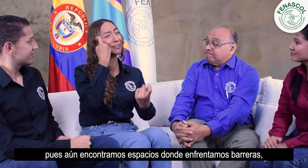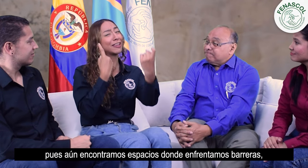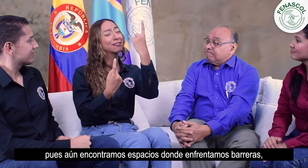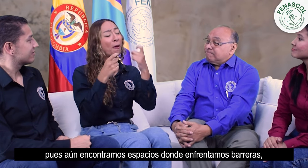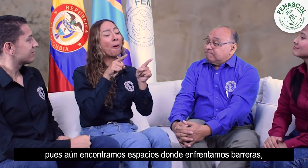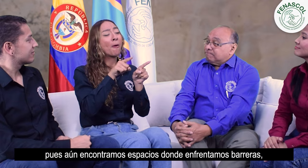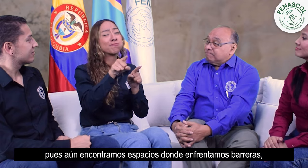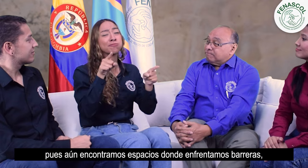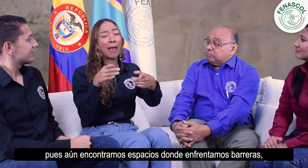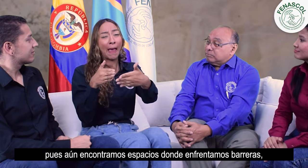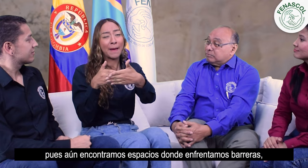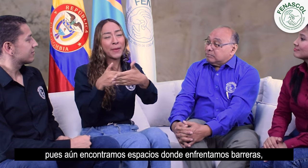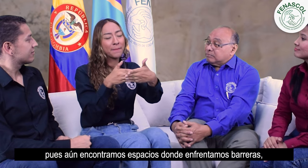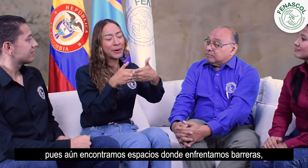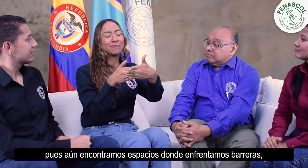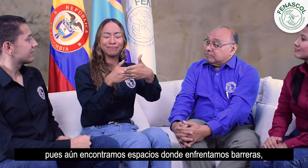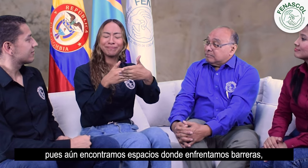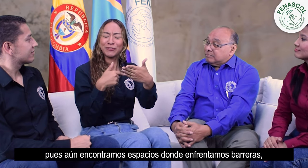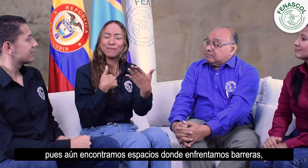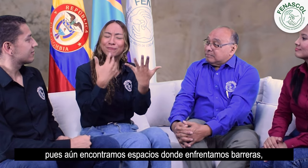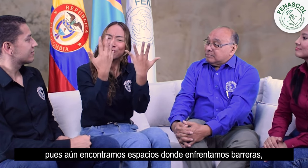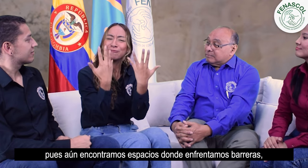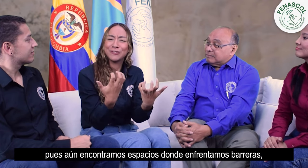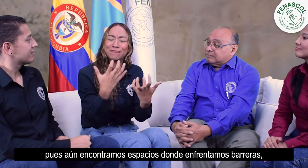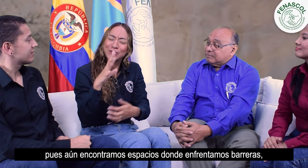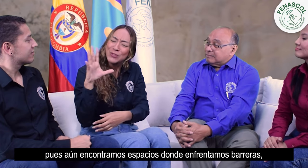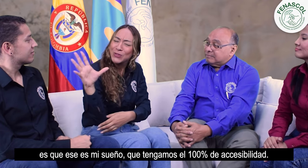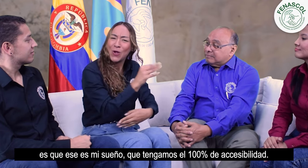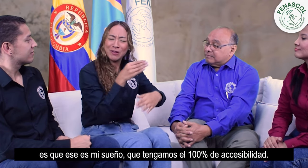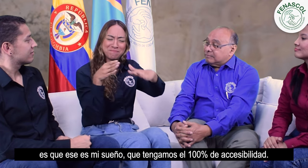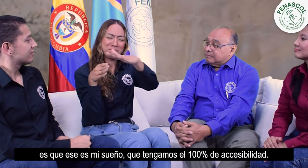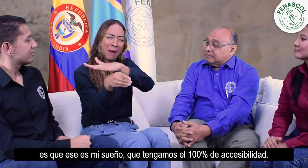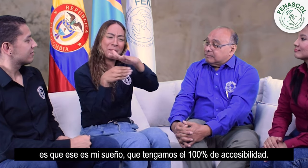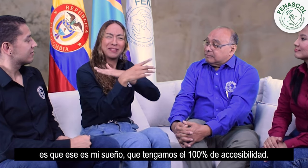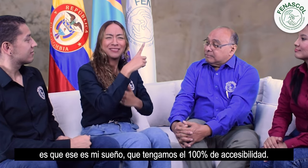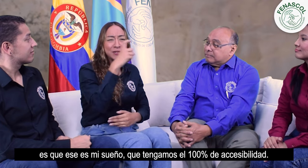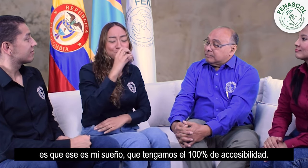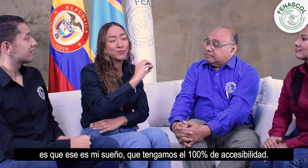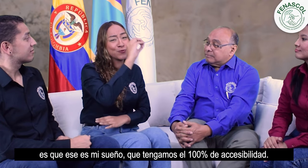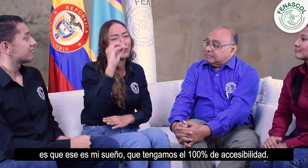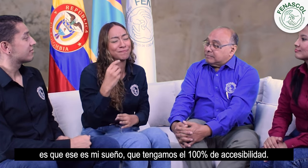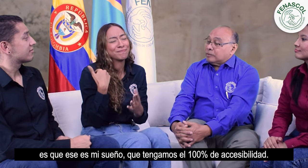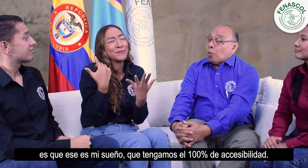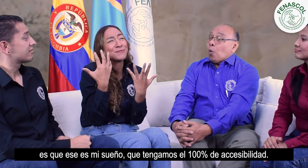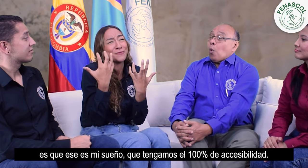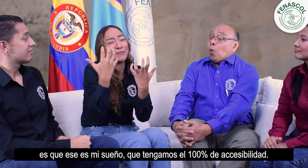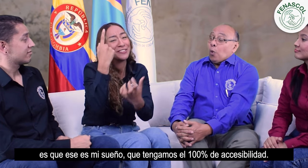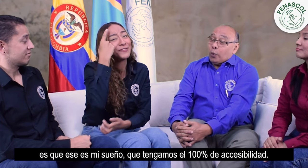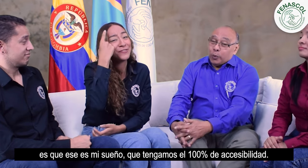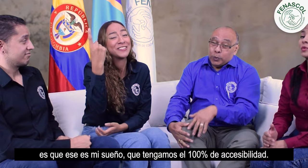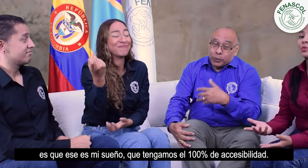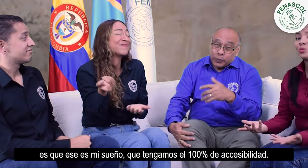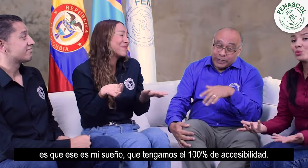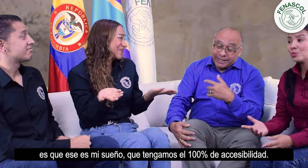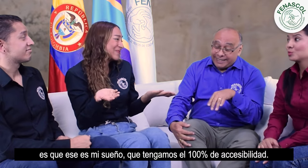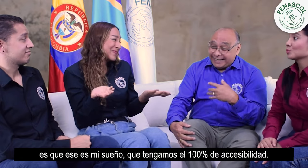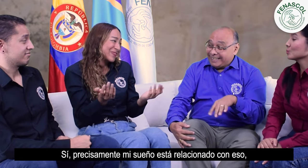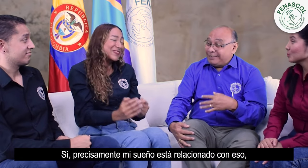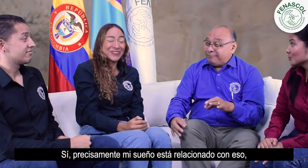Pues aún encontramos espacios donde enfrentamos barreras. Y es que ese es mi sueño. Que tengamos el 100% de accesibilidad. Sí,